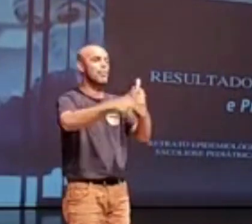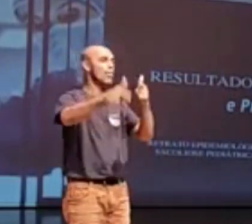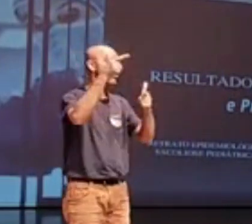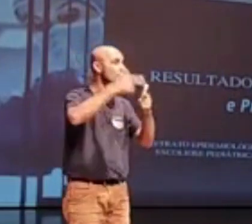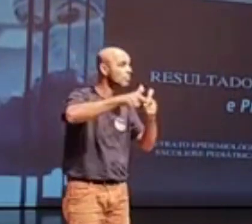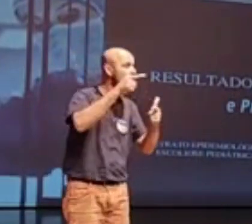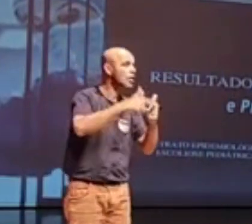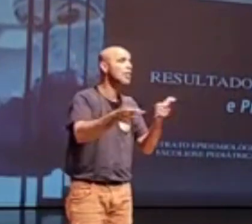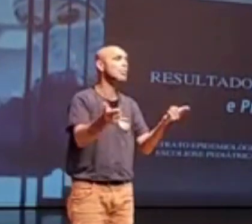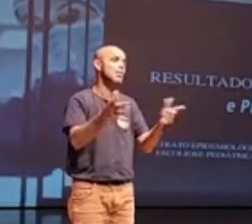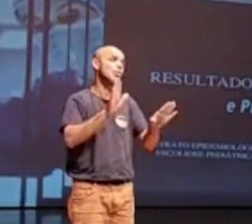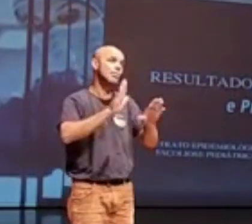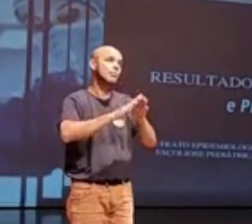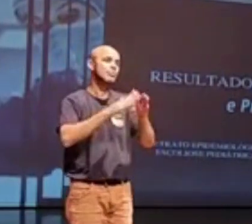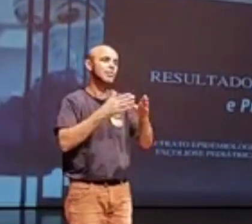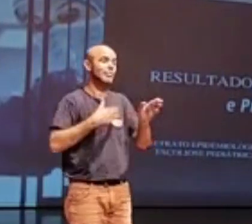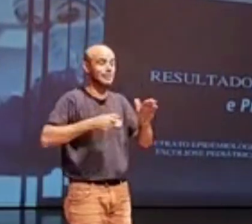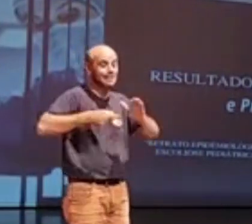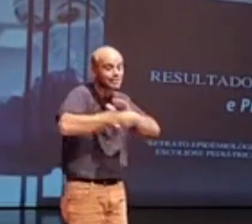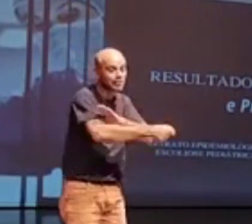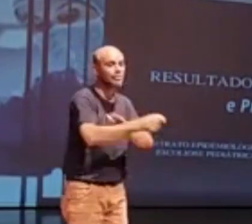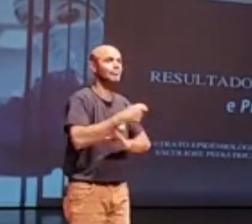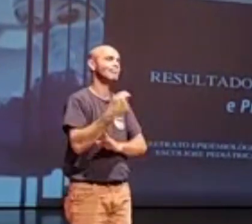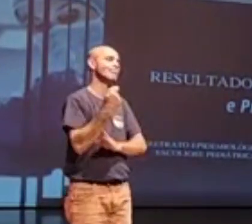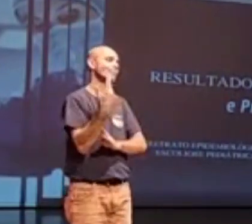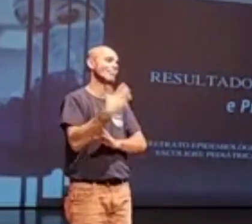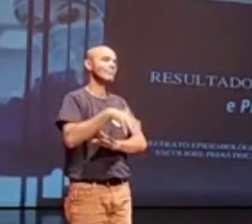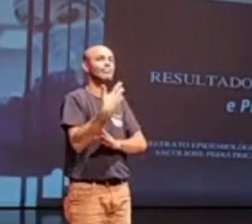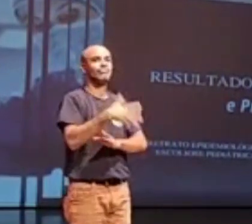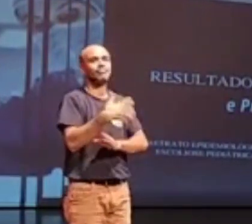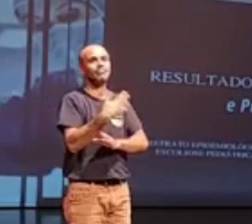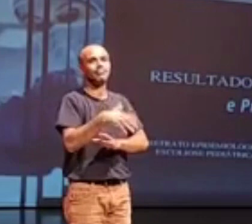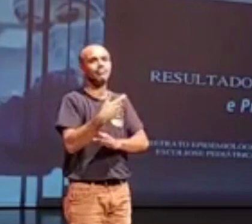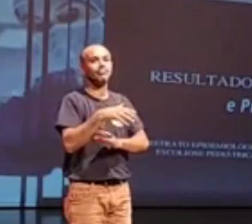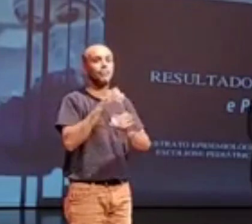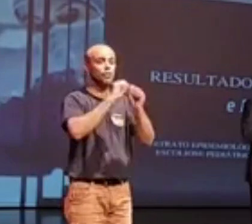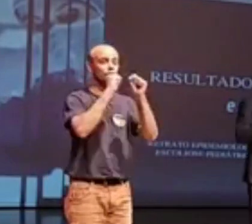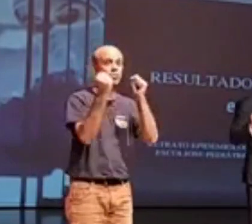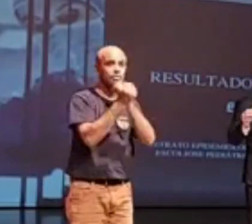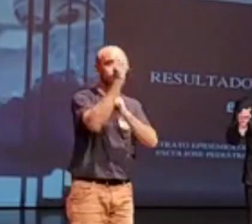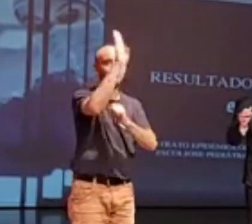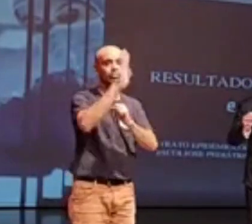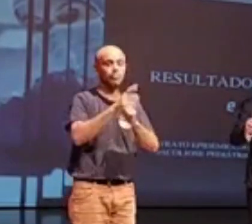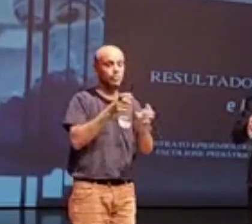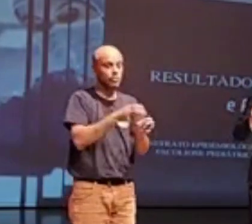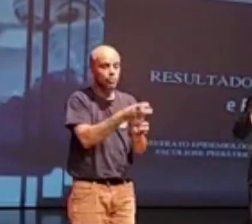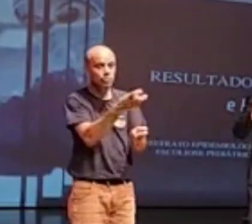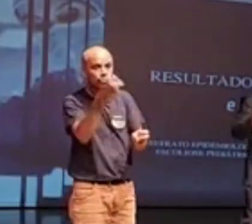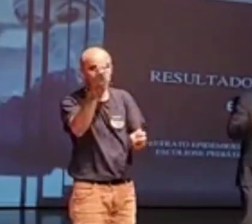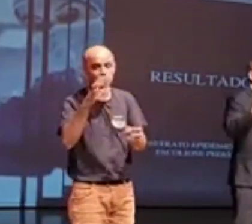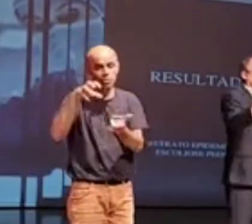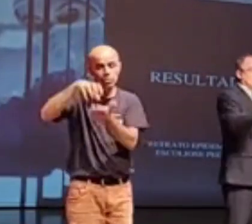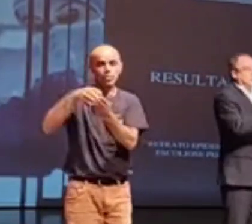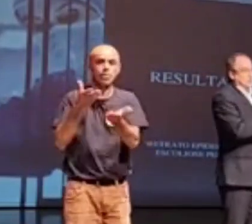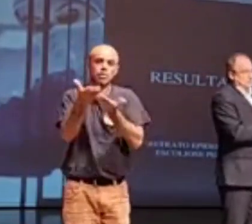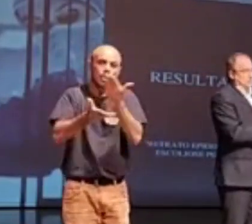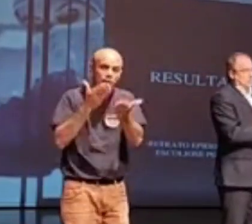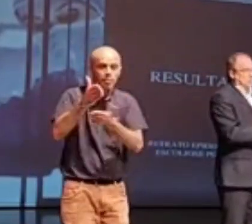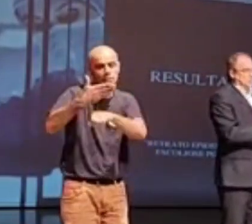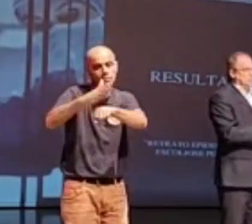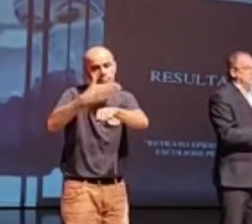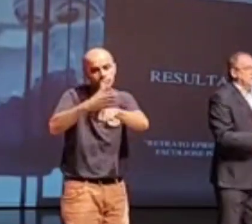esse subfinanciamento. Então, o objetivo da Sociedade Brasileira de Coluna foi pegar os centros de treinamento de todos os médicos que